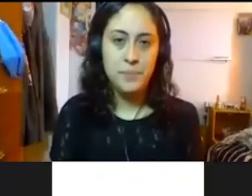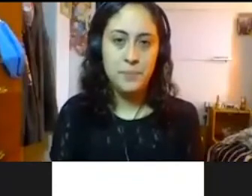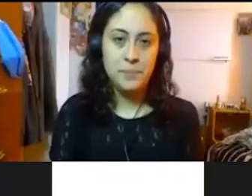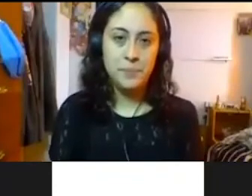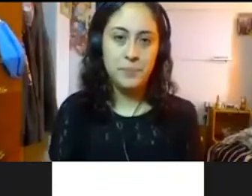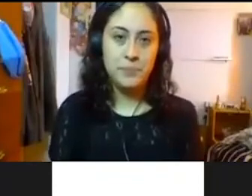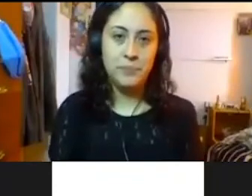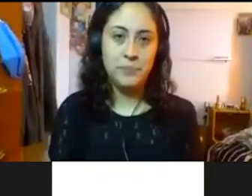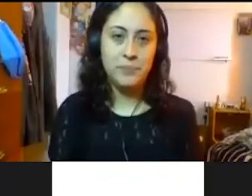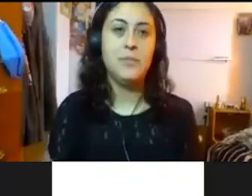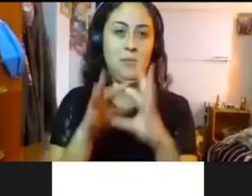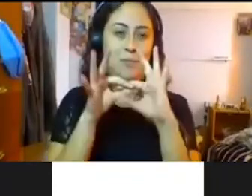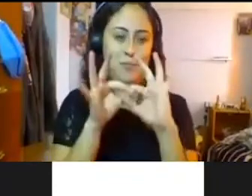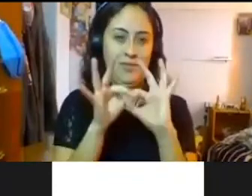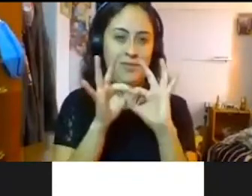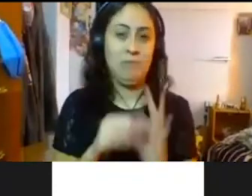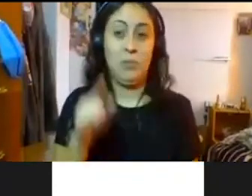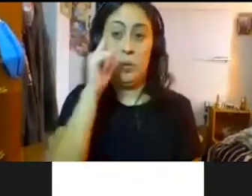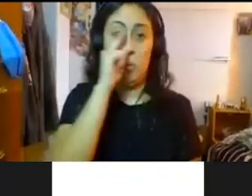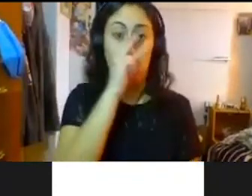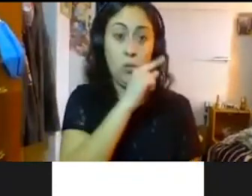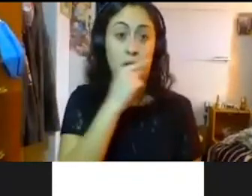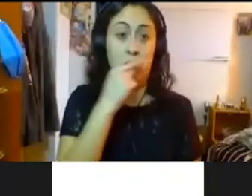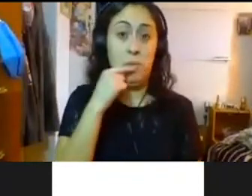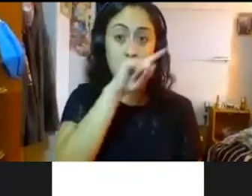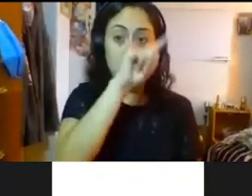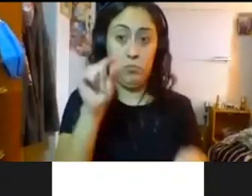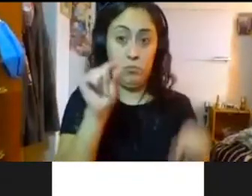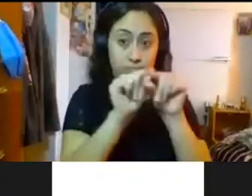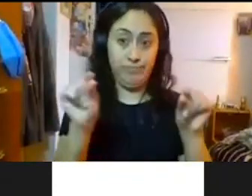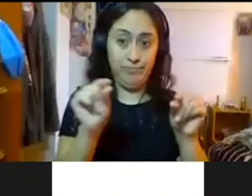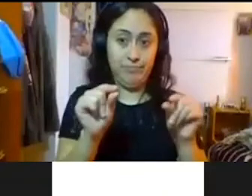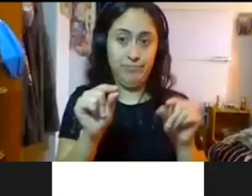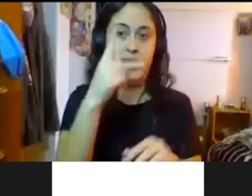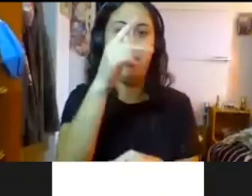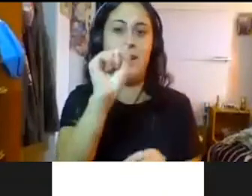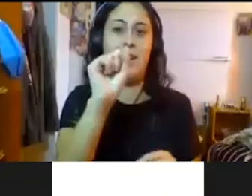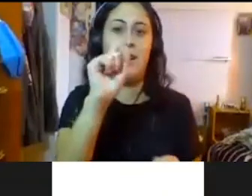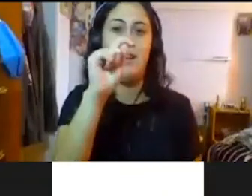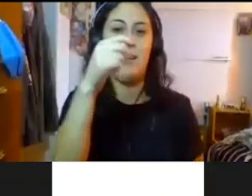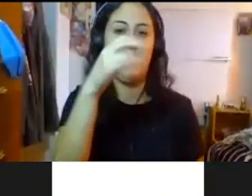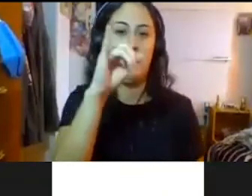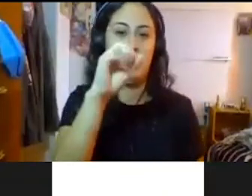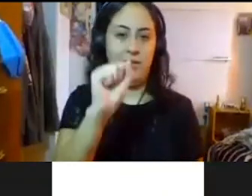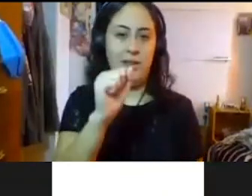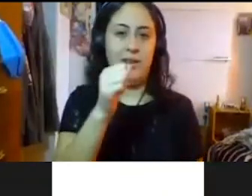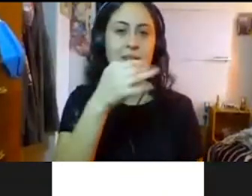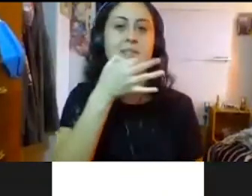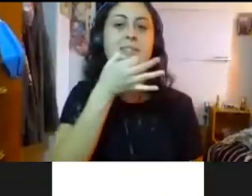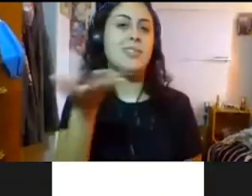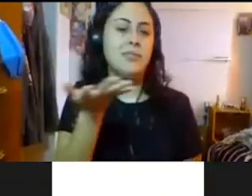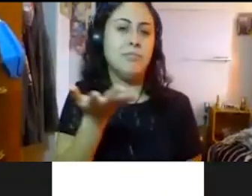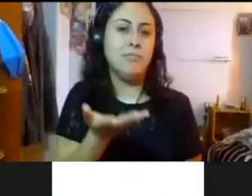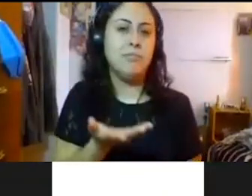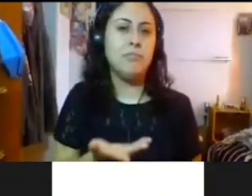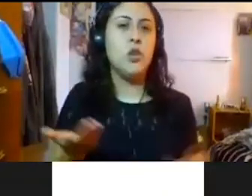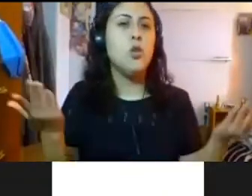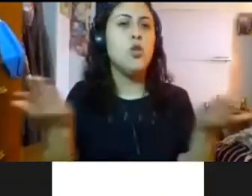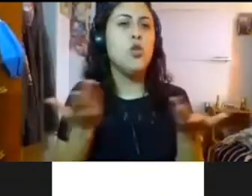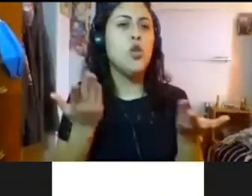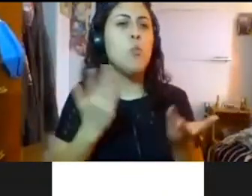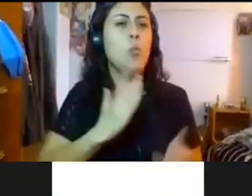Muchas gracias. Y la última pregunta de Katia, que dice, ¿cómo se encuentra